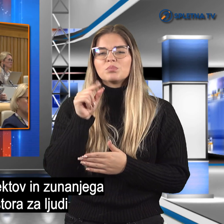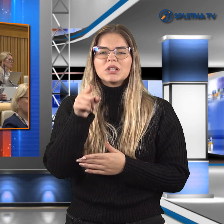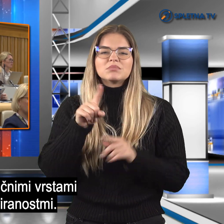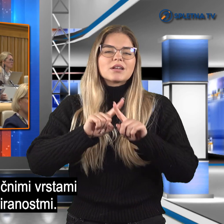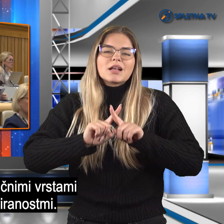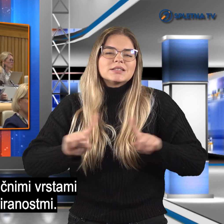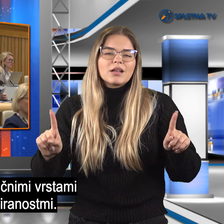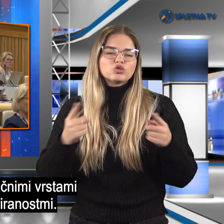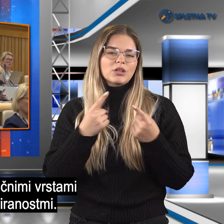vrstami oviranostmi.